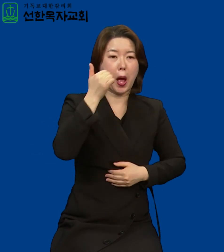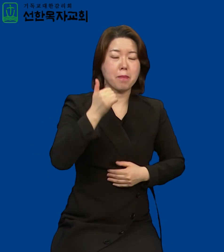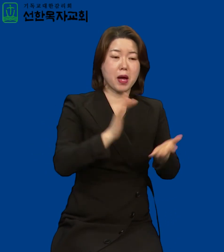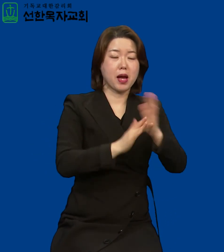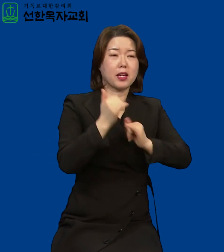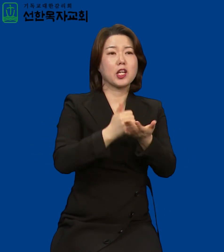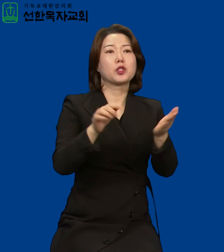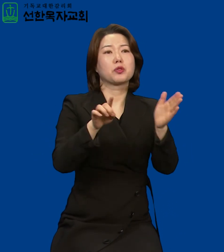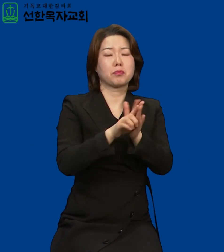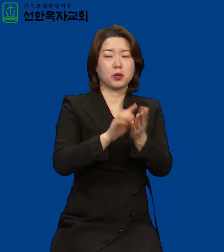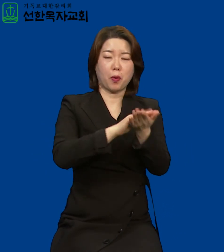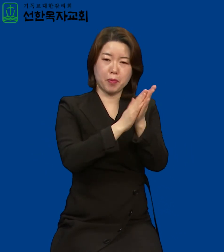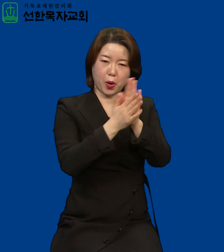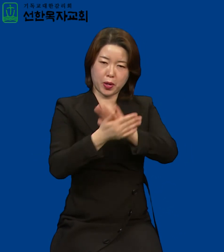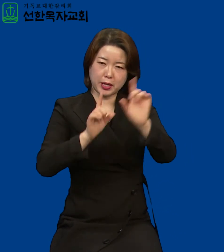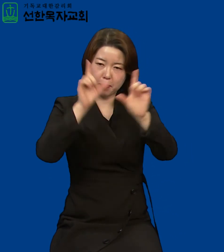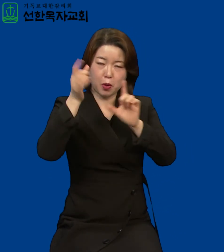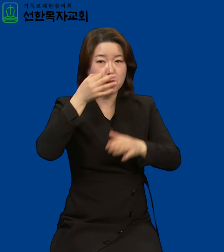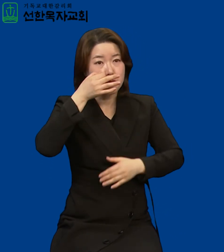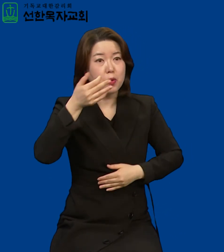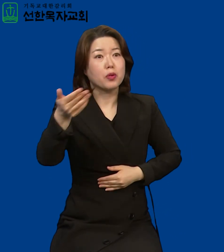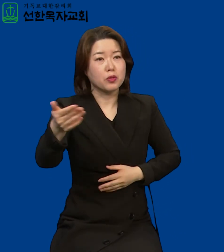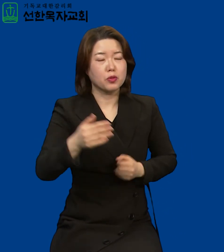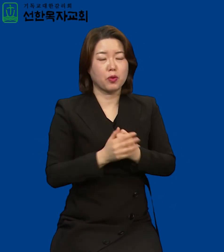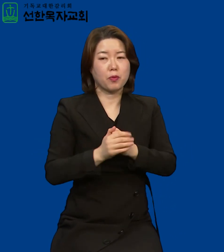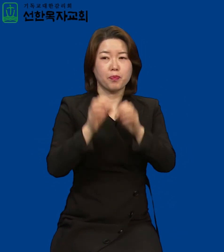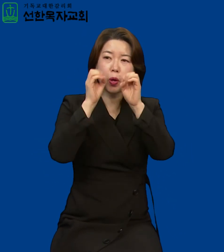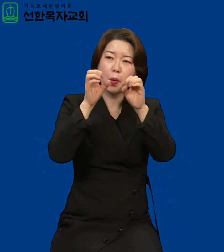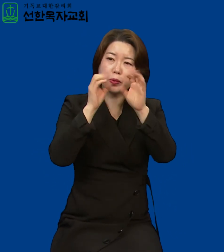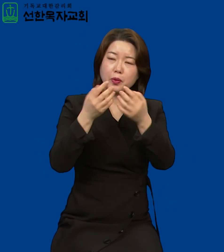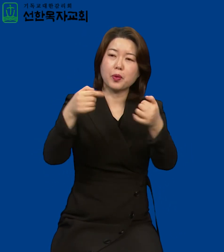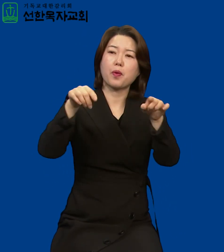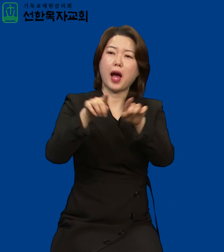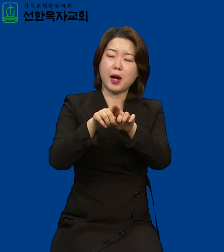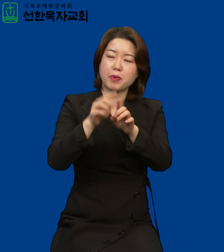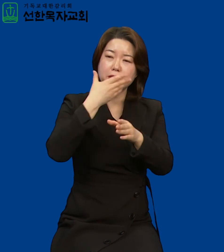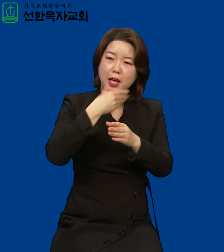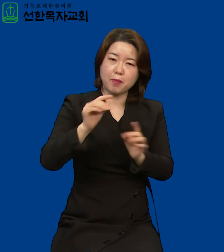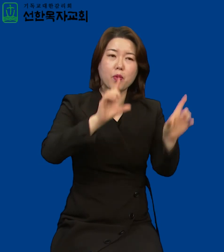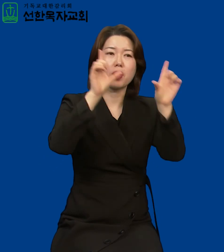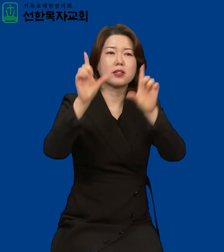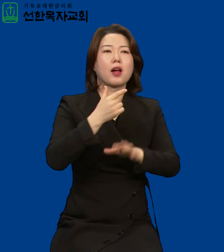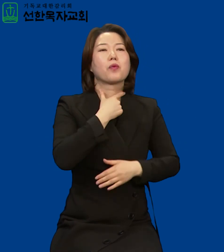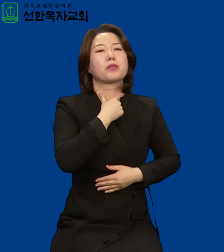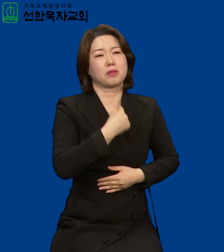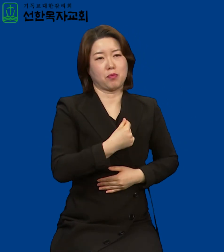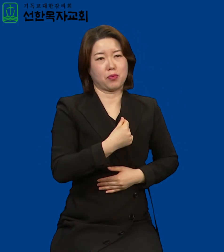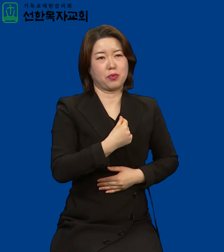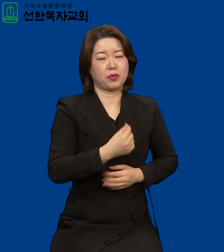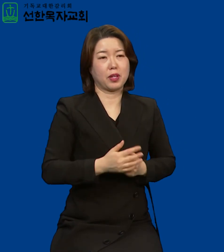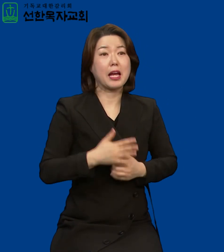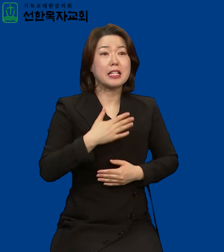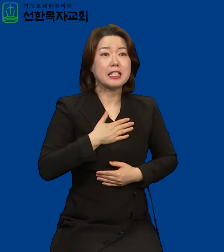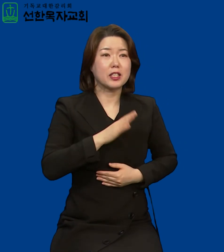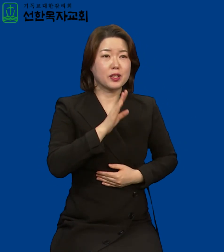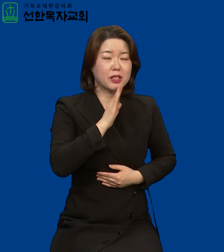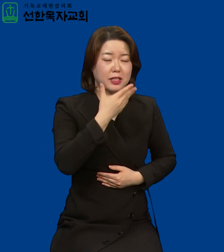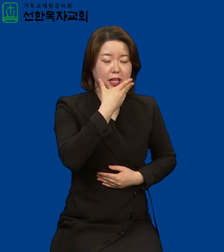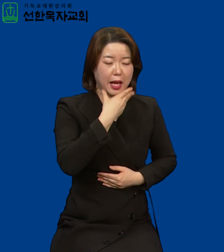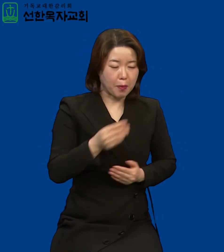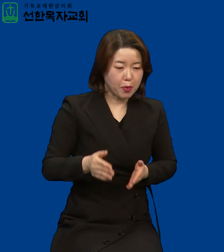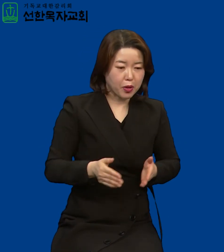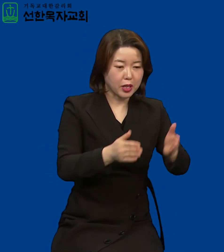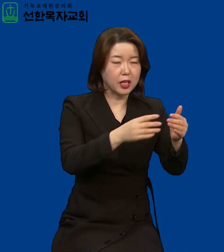믿고 변화된 모습을 보여주고 전도해서 함께 행복하게 살고 싶습니다. 저를 진짜 행복의